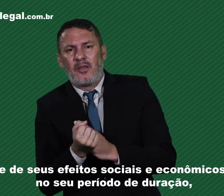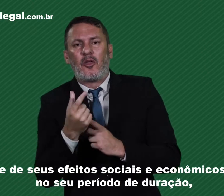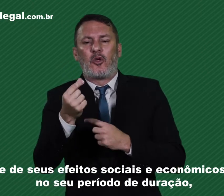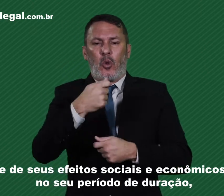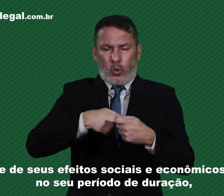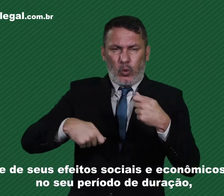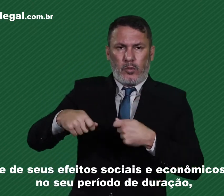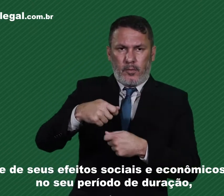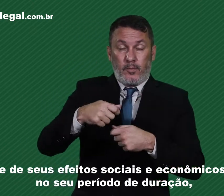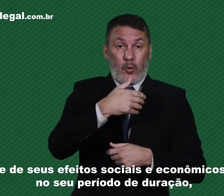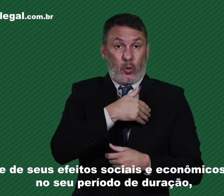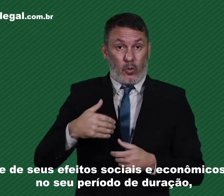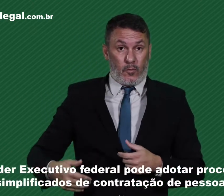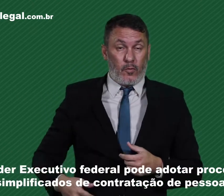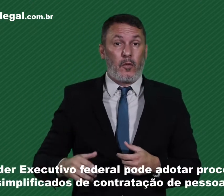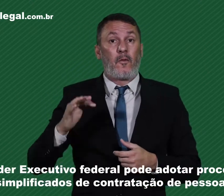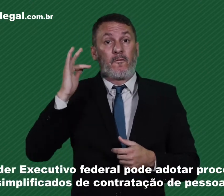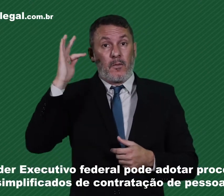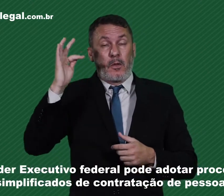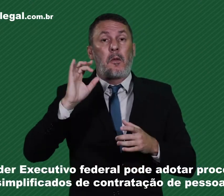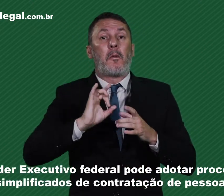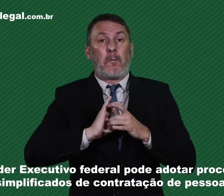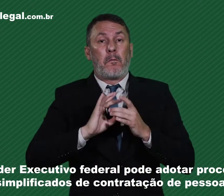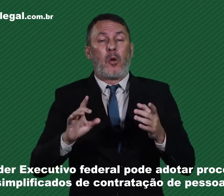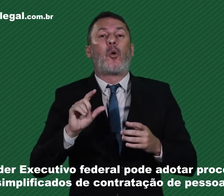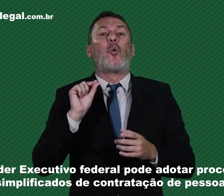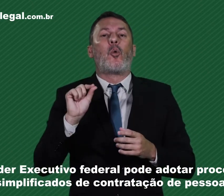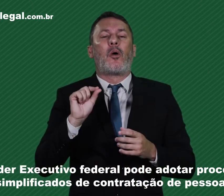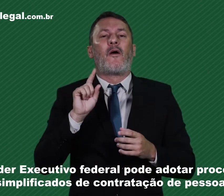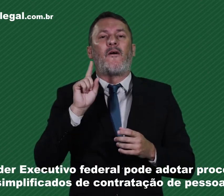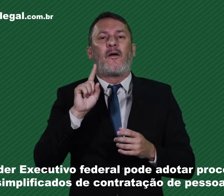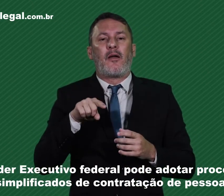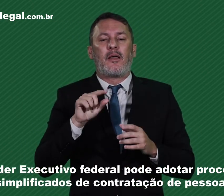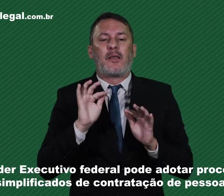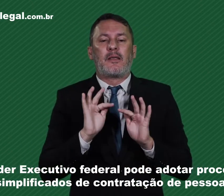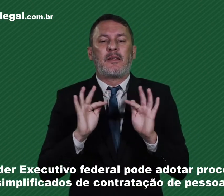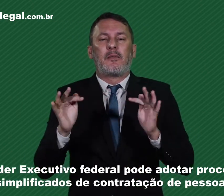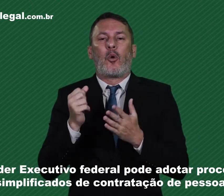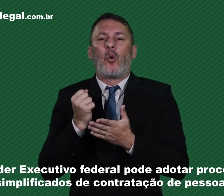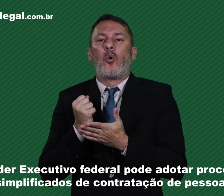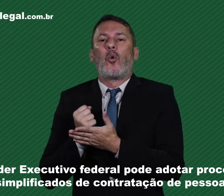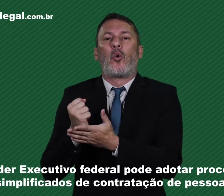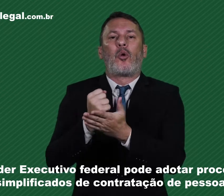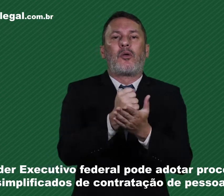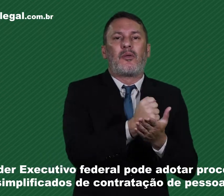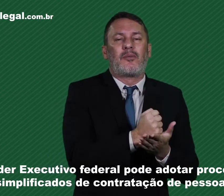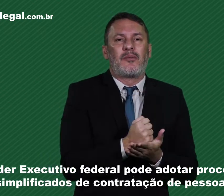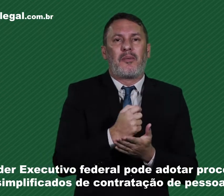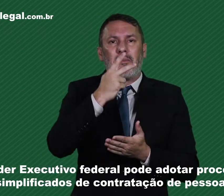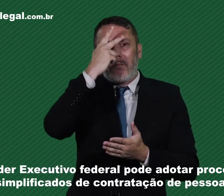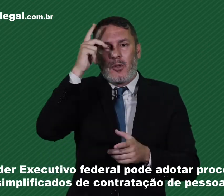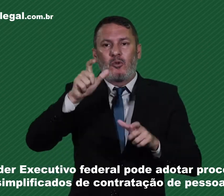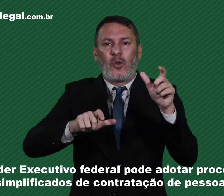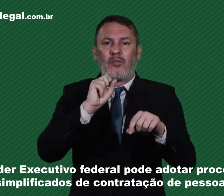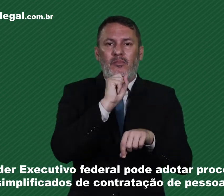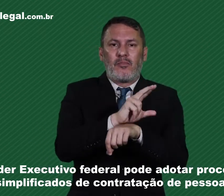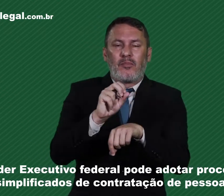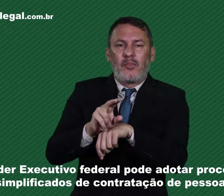no seu período de duração O Poder Executivo Federal pode adotar processo simplificado a plantação